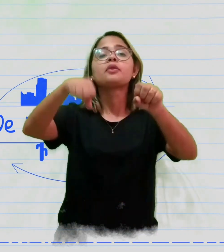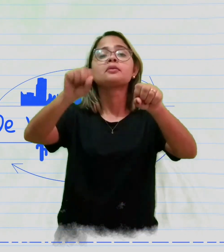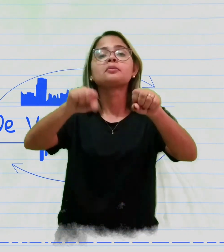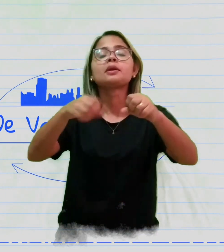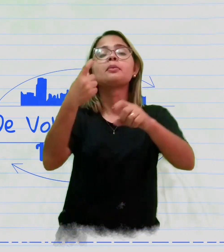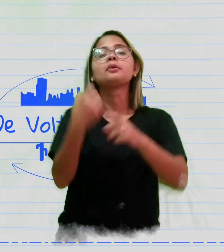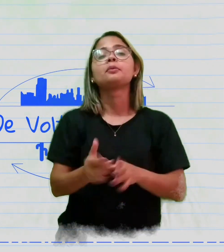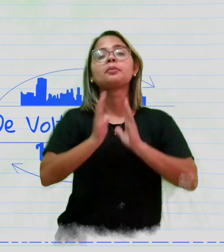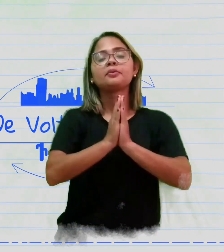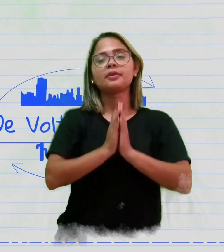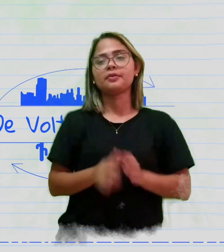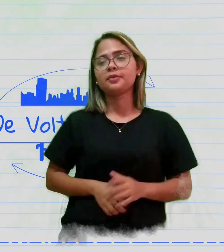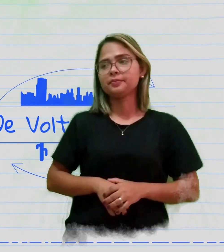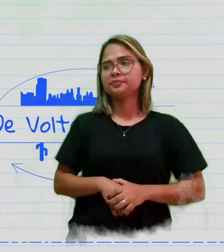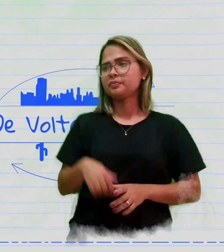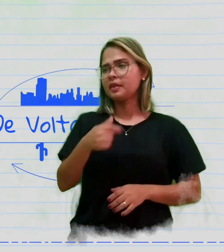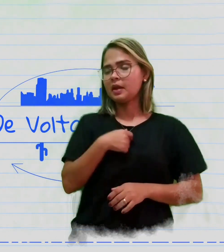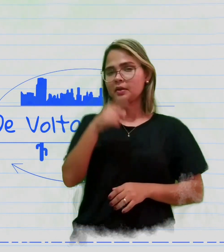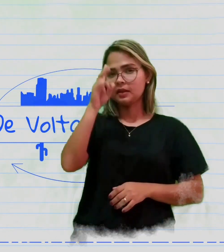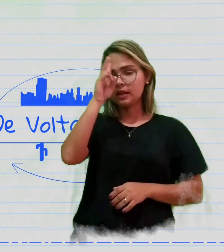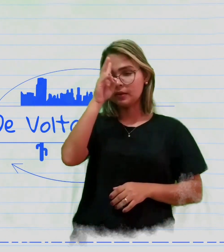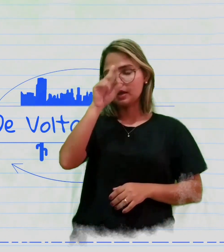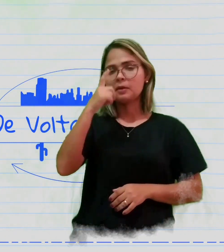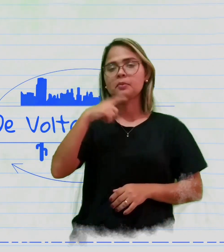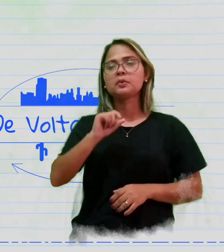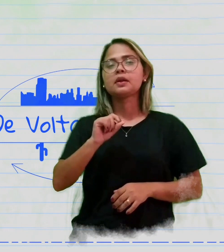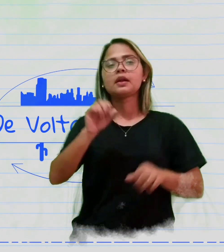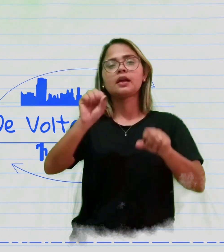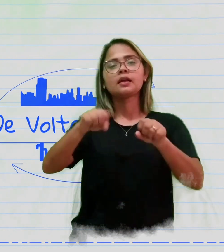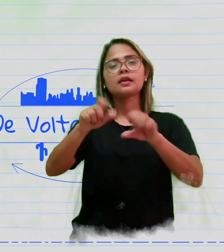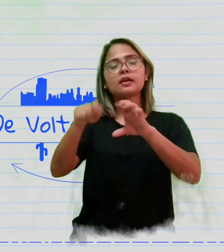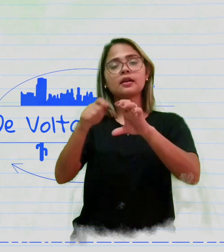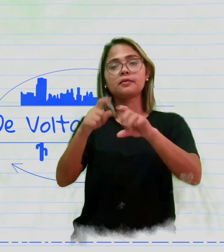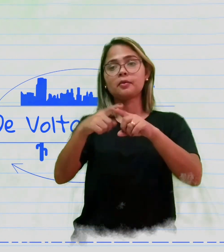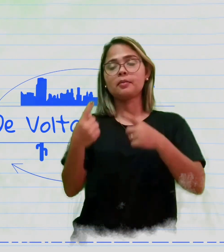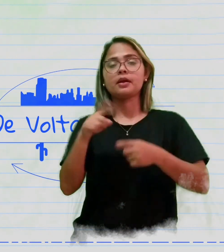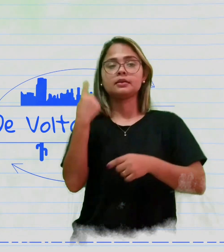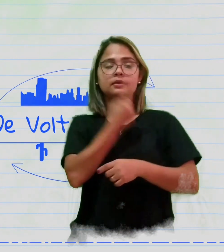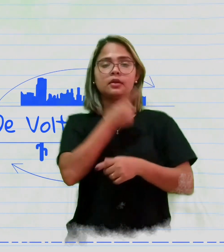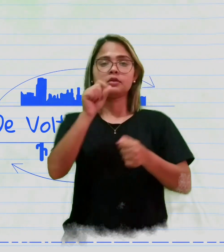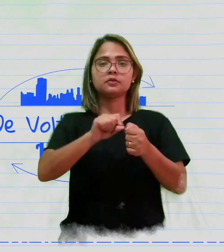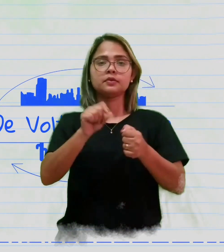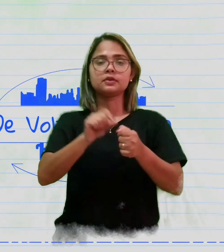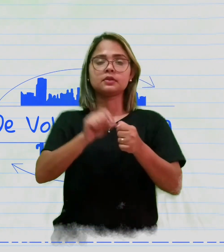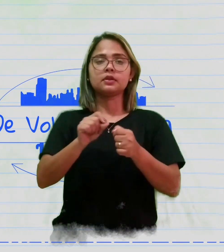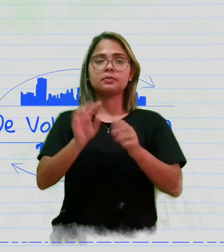som do mato, que quando joga o Douglas. E eu, gente, como é que isso aconteceu? 12 horas editando cada